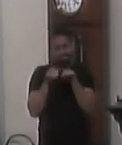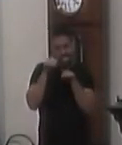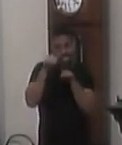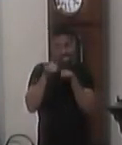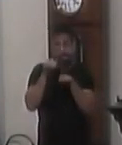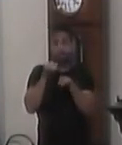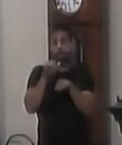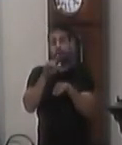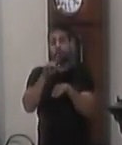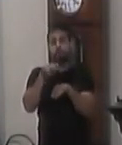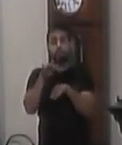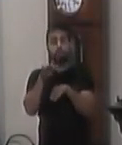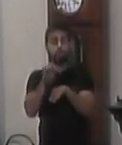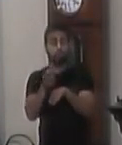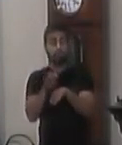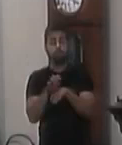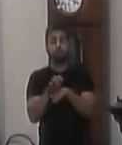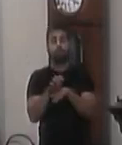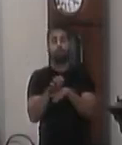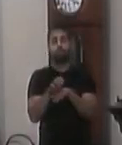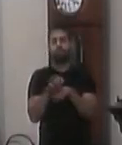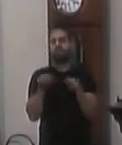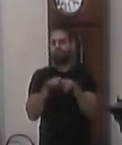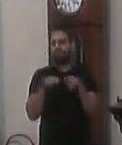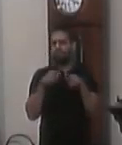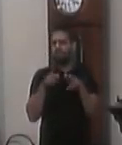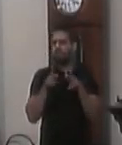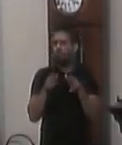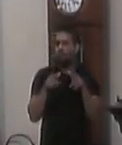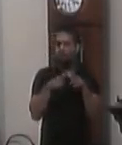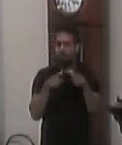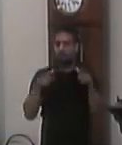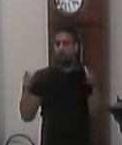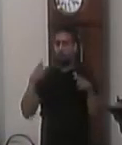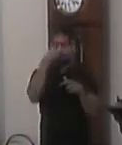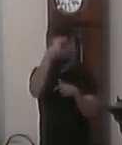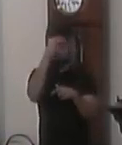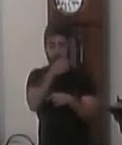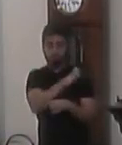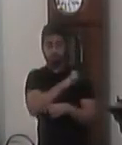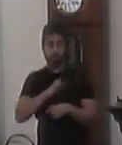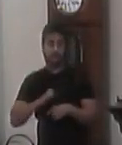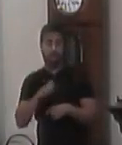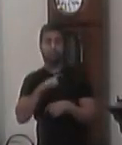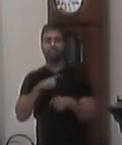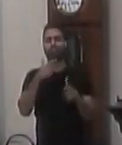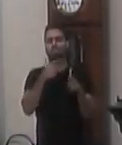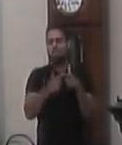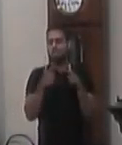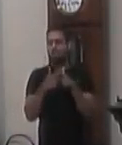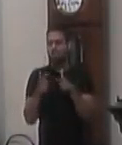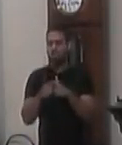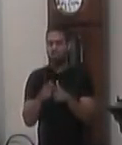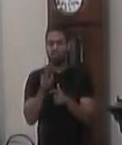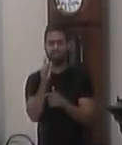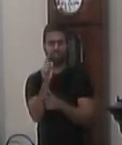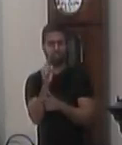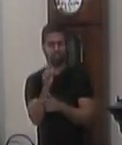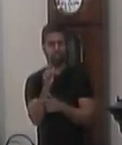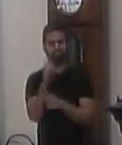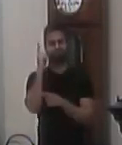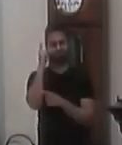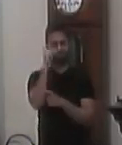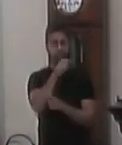a prefeitura, como a maioria das prefeituras do estado, elas vêm passando por uma situação financeira bem